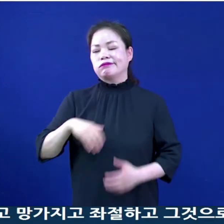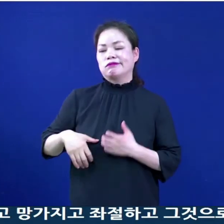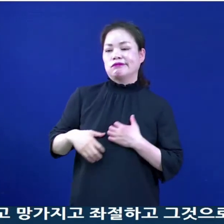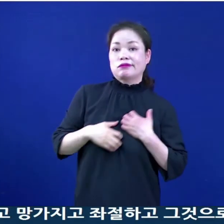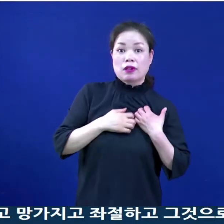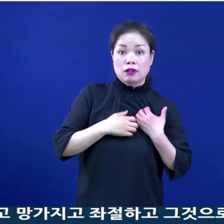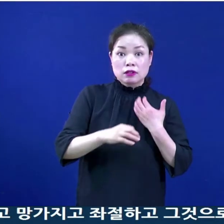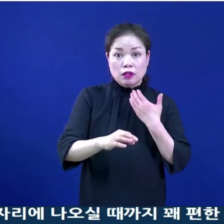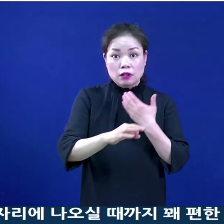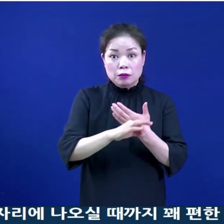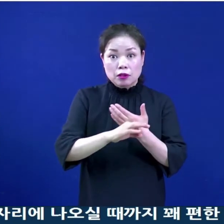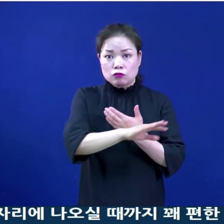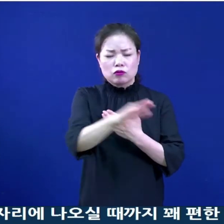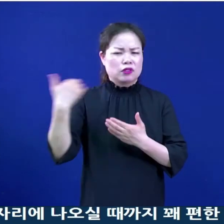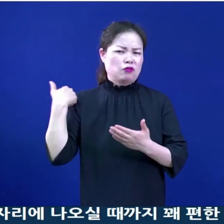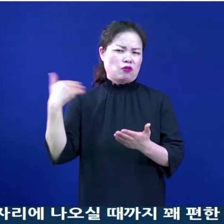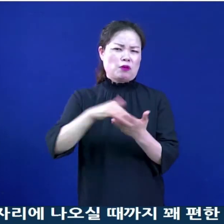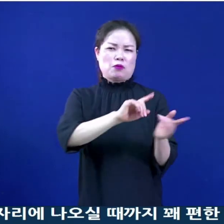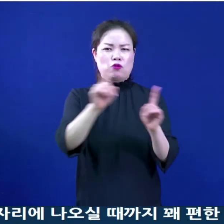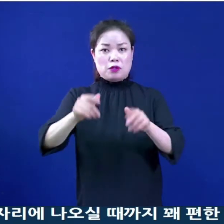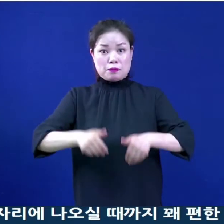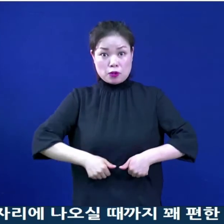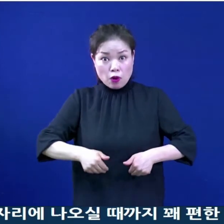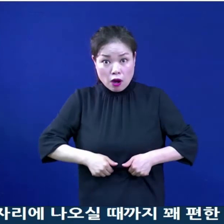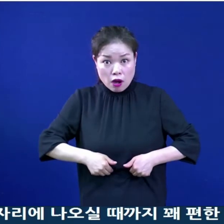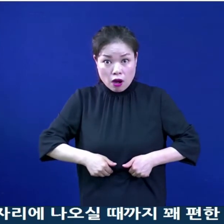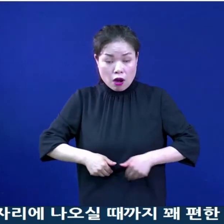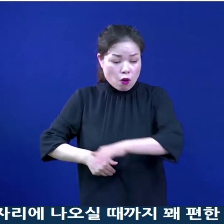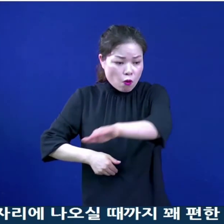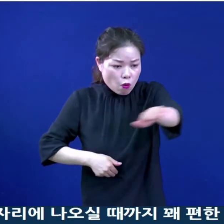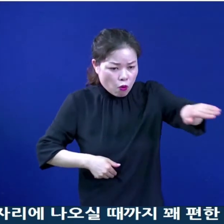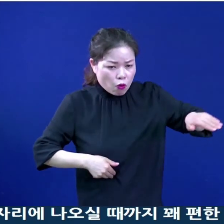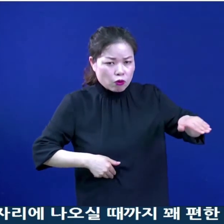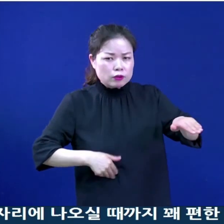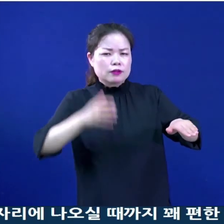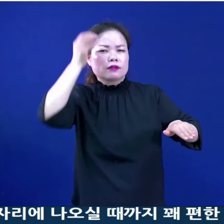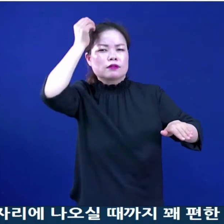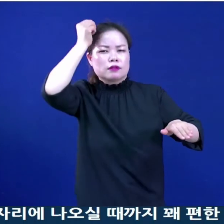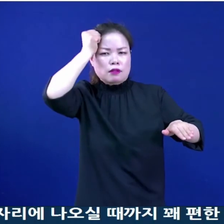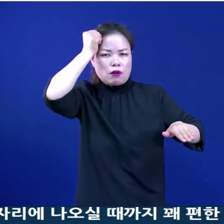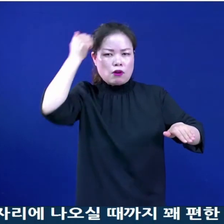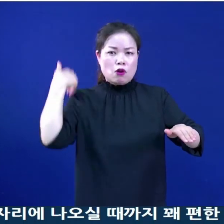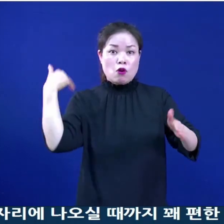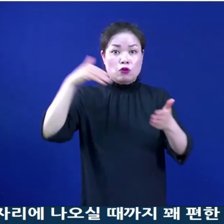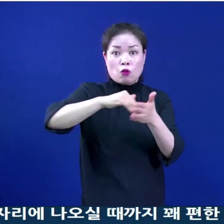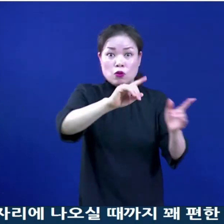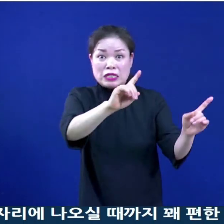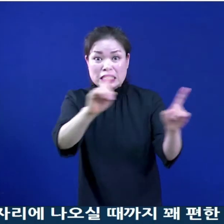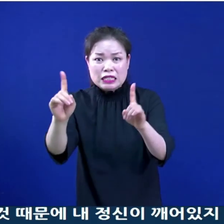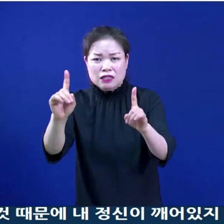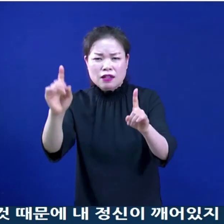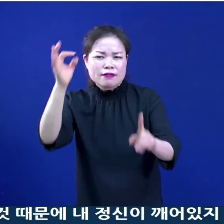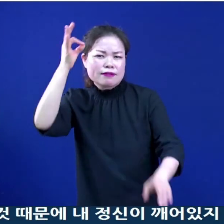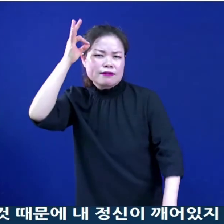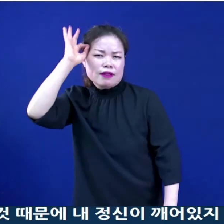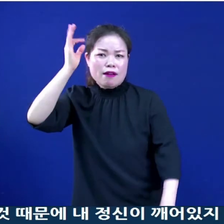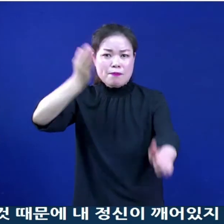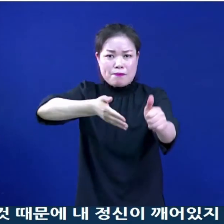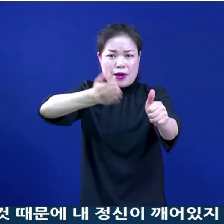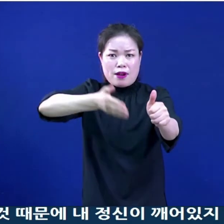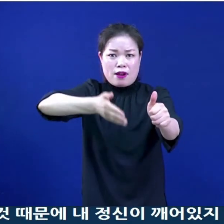우리는 회복이 되어져야 됩니다. 우리는 기억하고 돌이키고 깨어있어야 되는